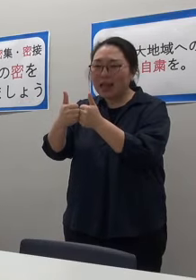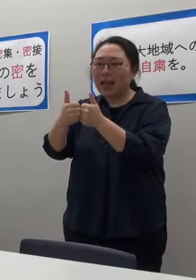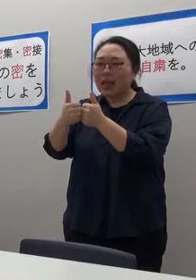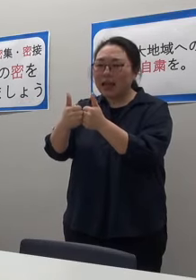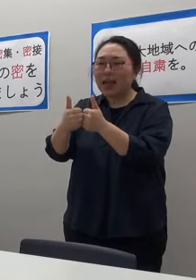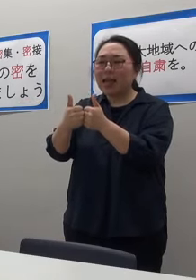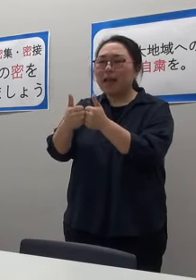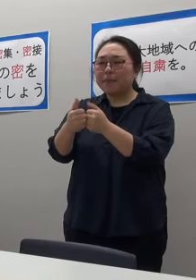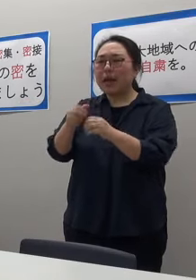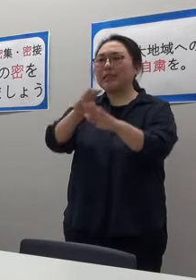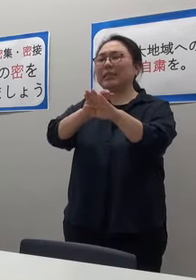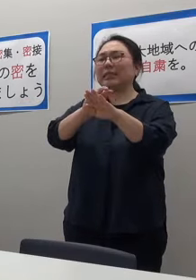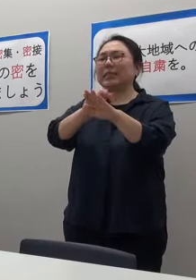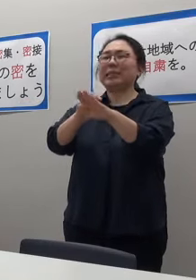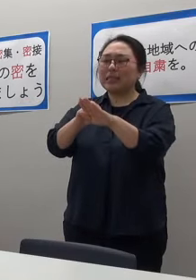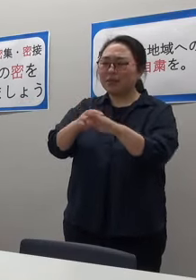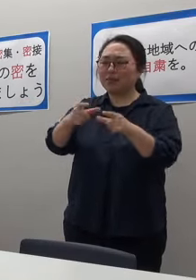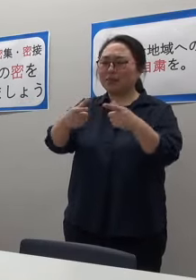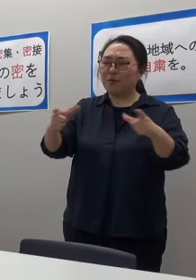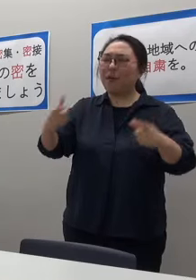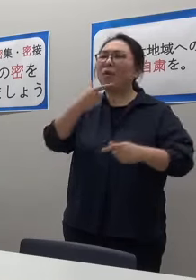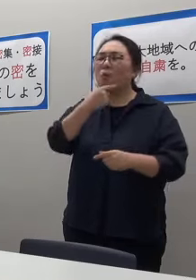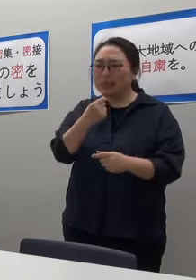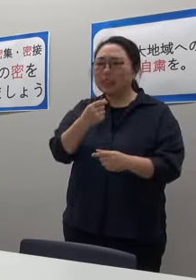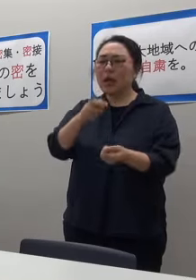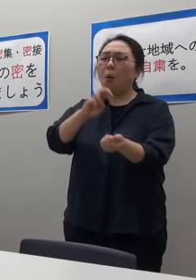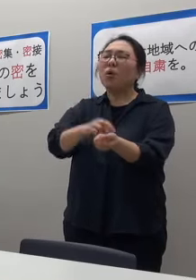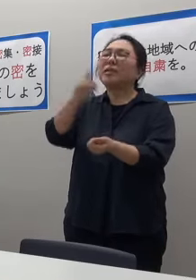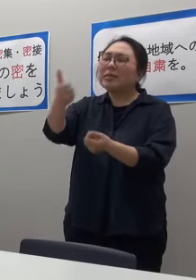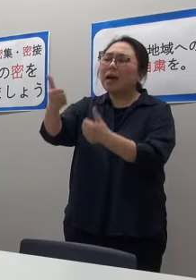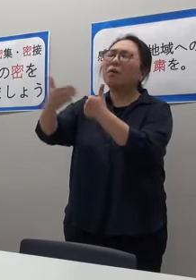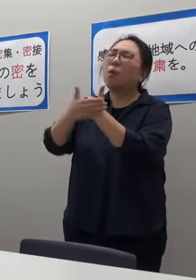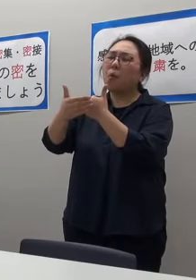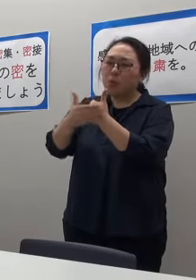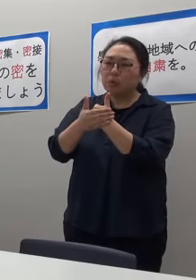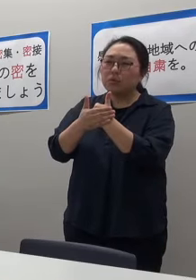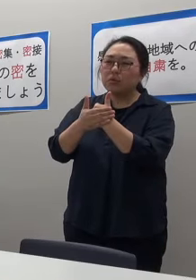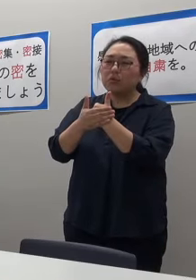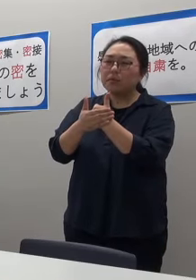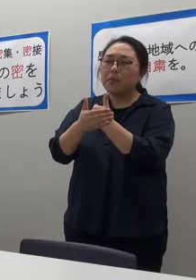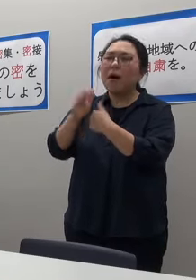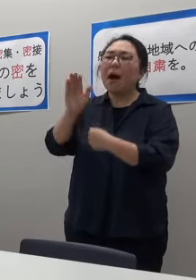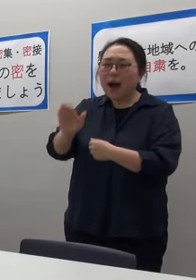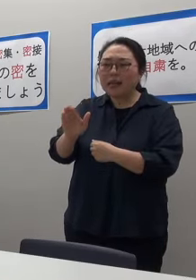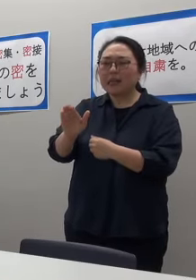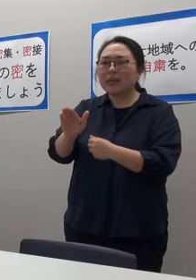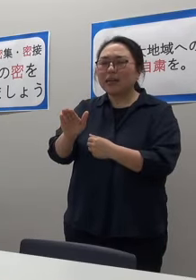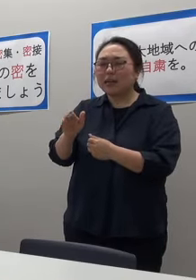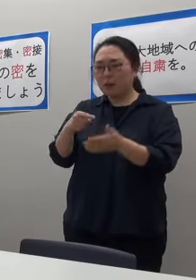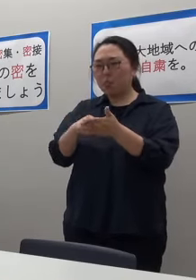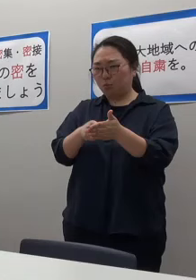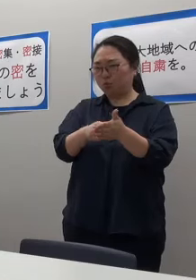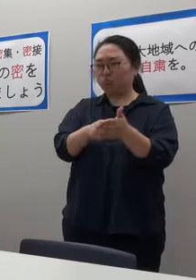とか、そういうふうに、まあ、地域の先生方のご協力のもとですね、今進めているというところでございます。病